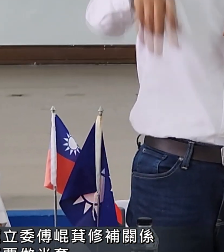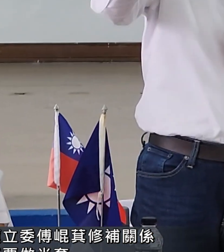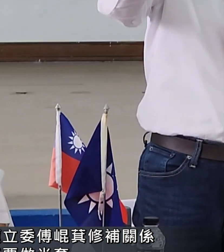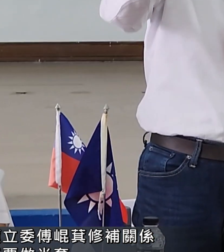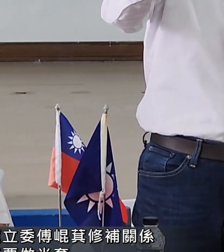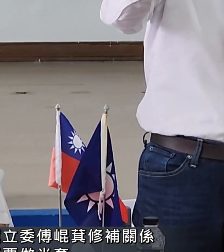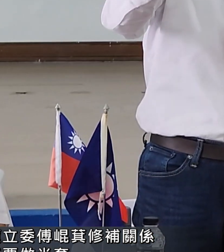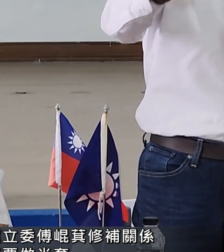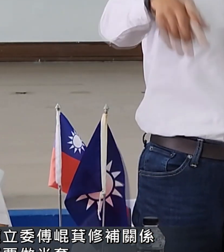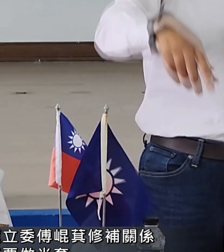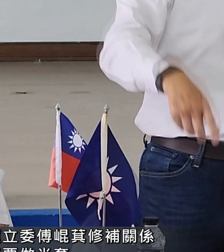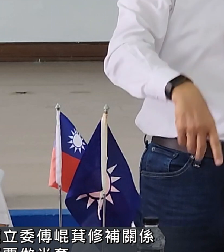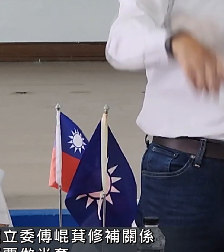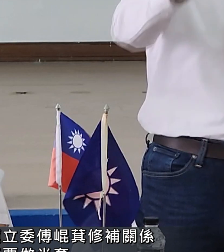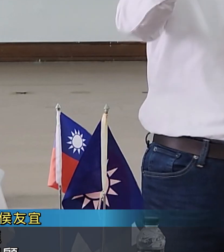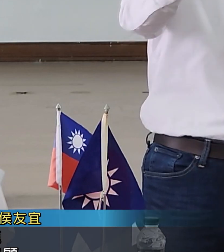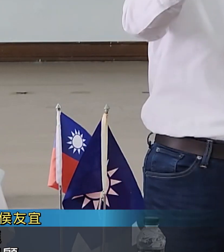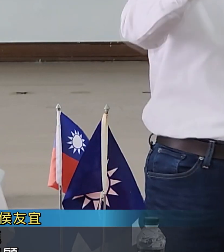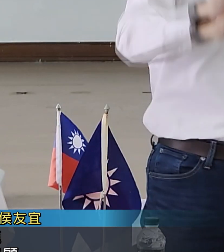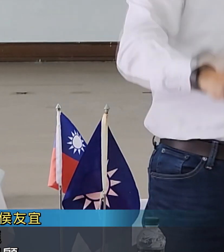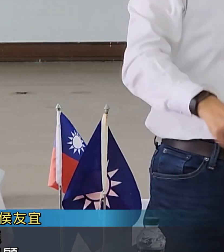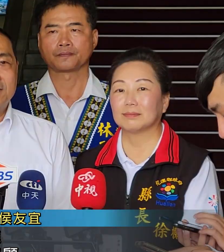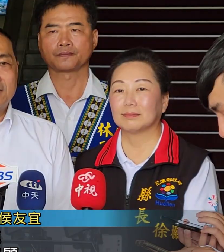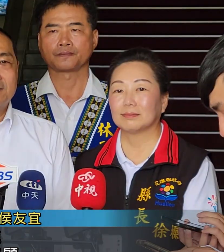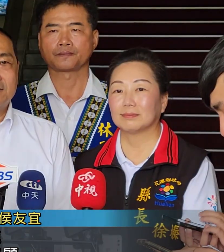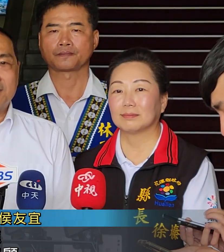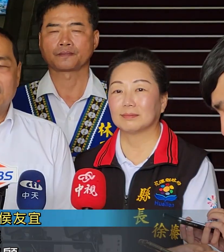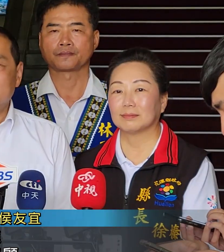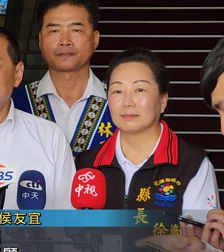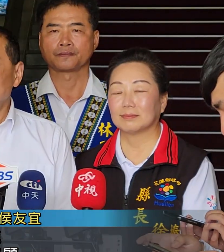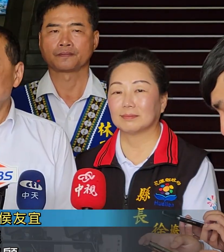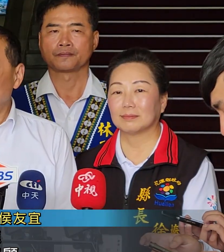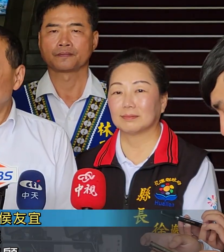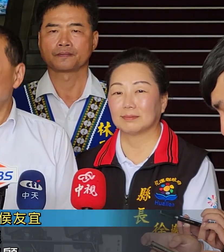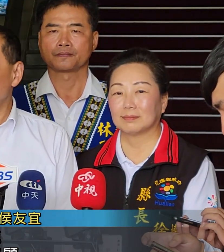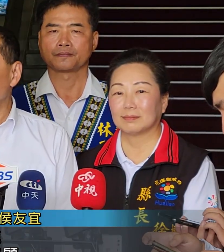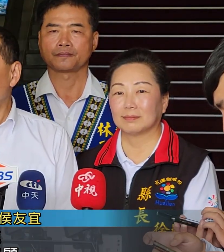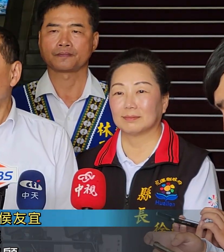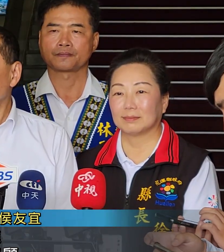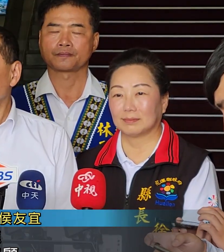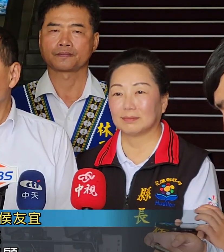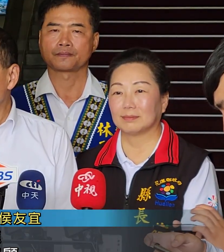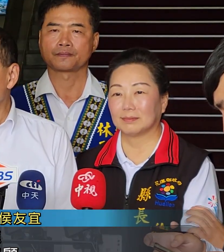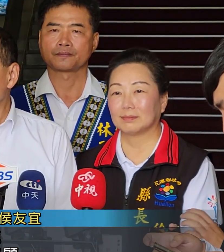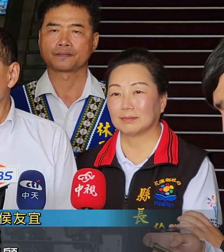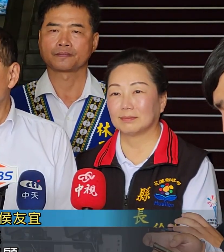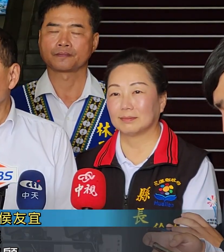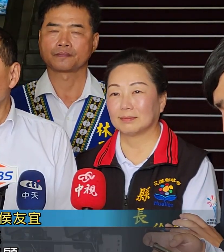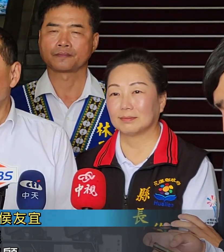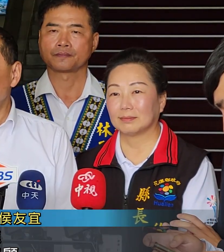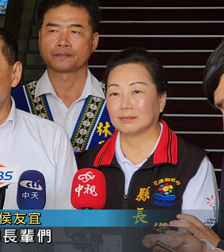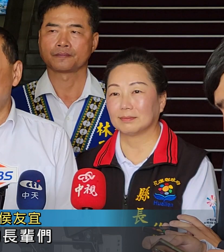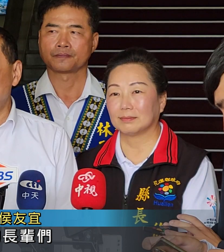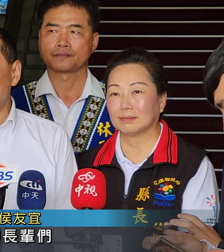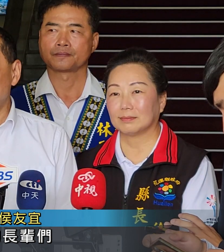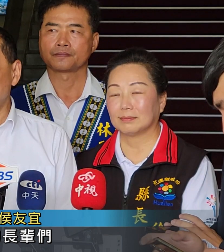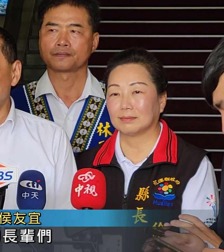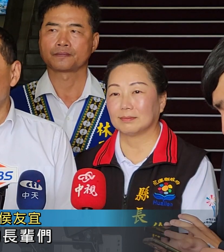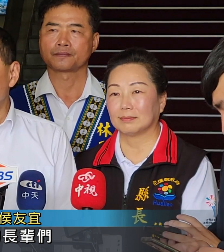要做半套。 好的政策，花莲跟进，但是要做全套， 来照顾真正需要被照顾的长辈